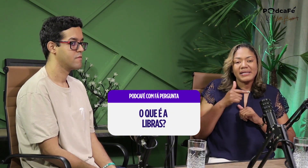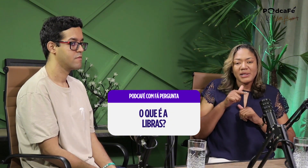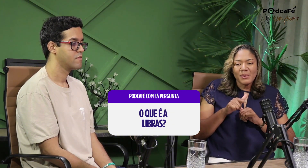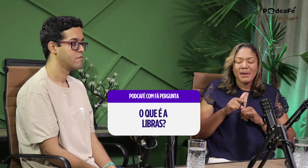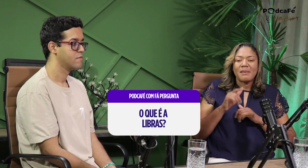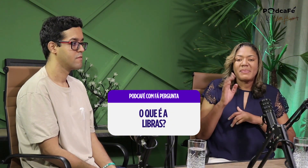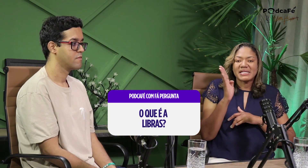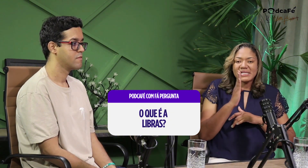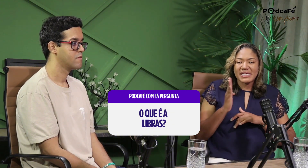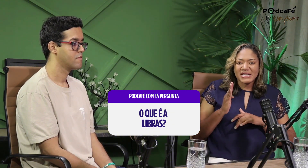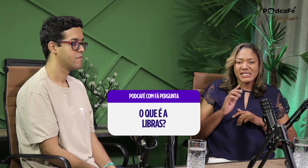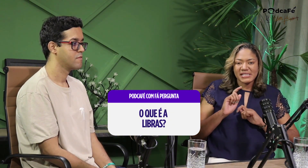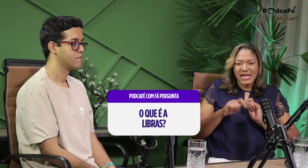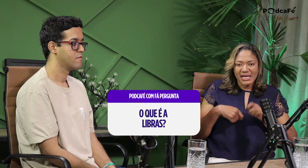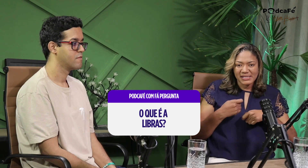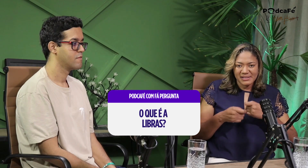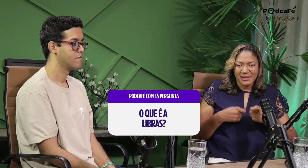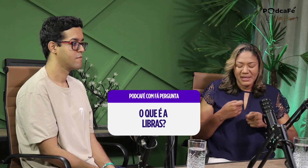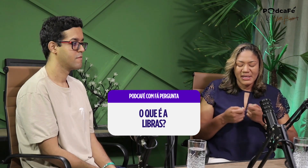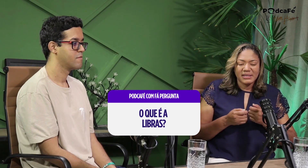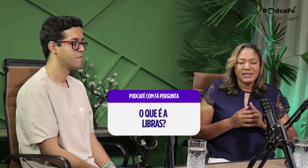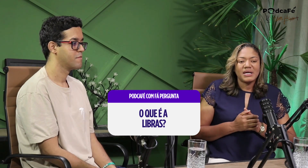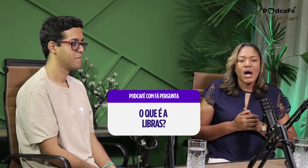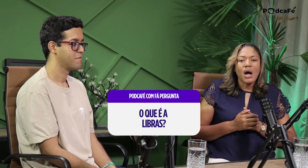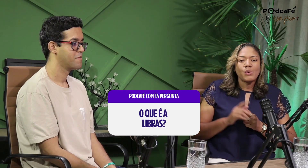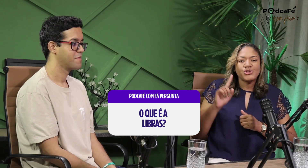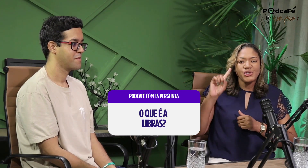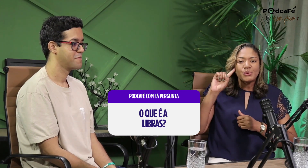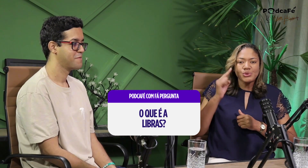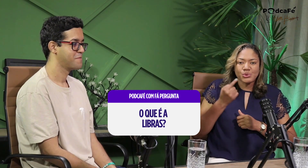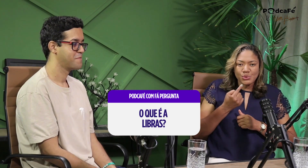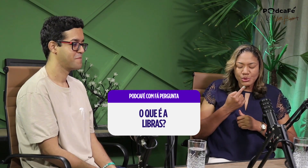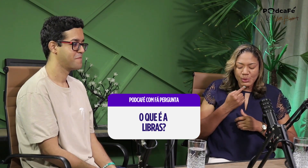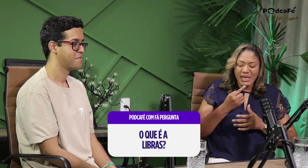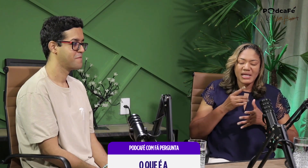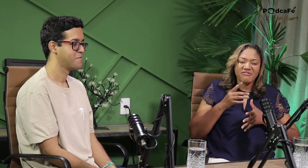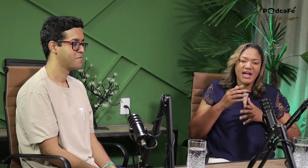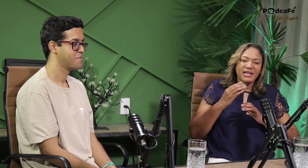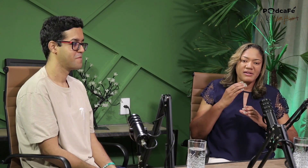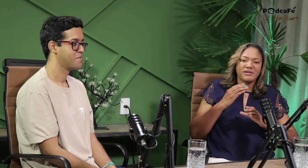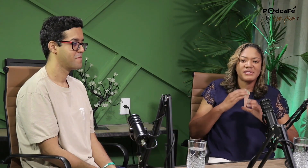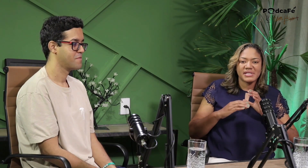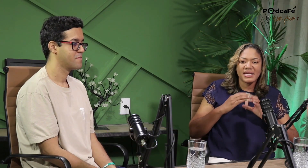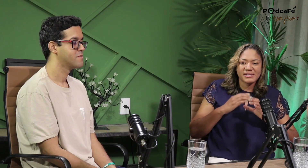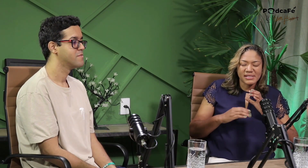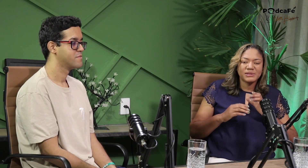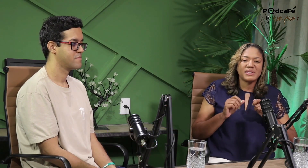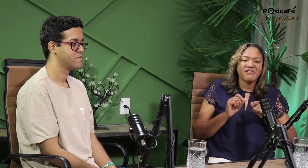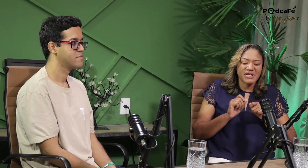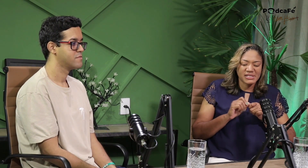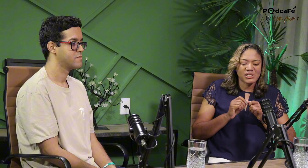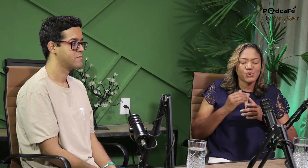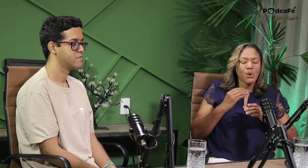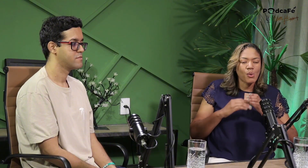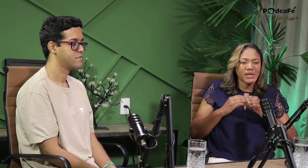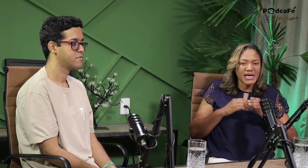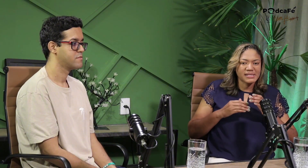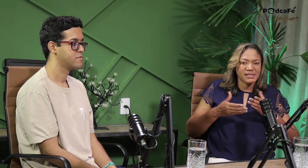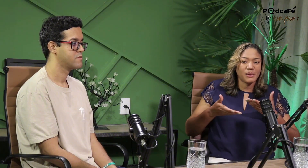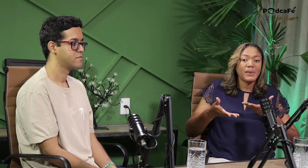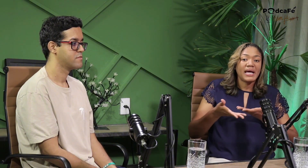a língua brasileira de sinais, aonde o surdo ele vai sinalizando, né, fazendo a